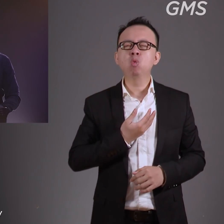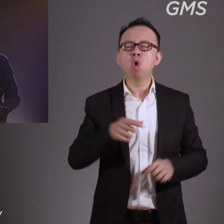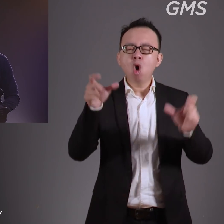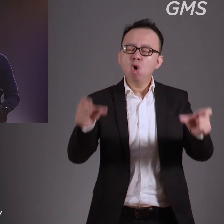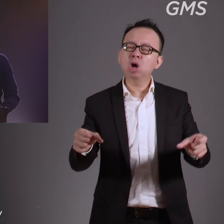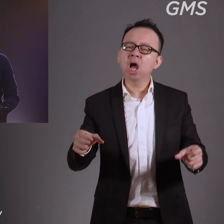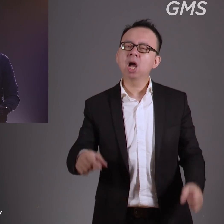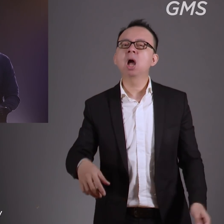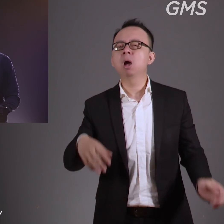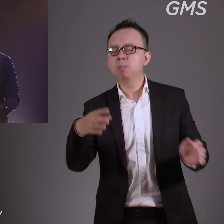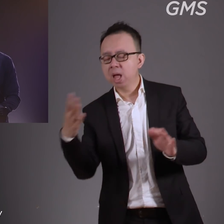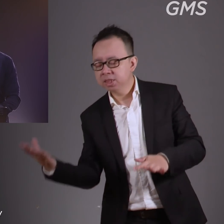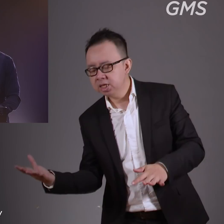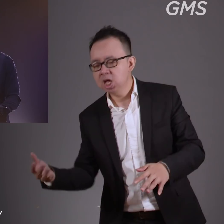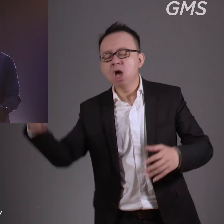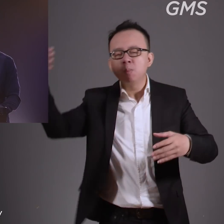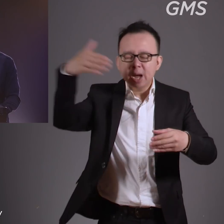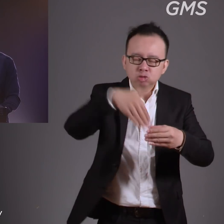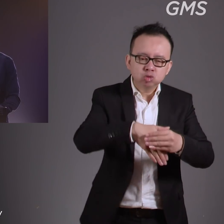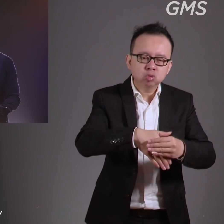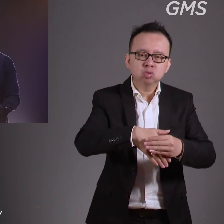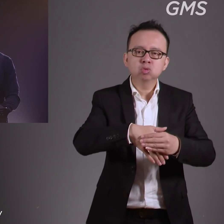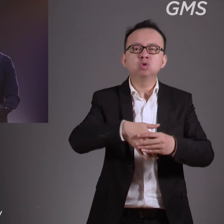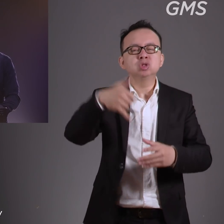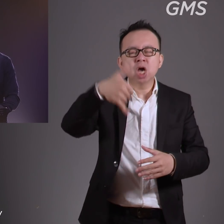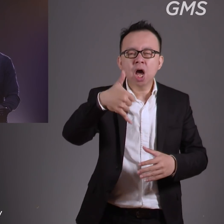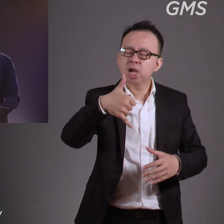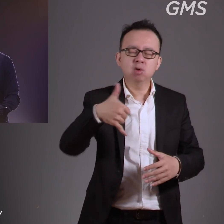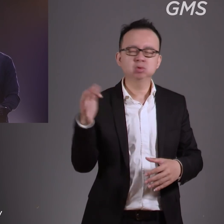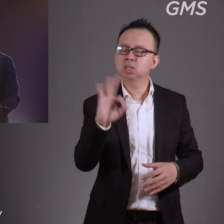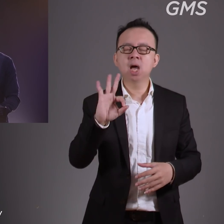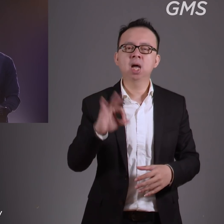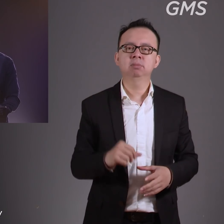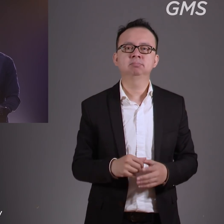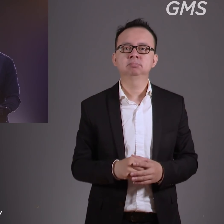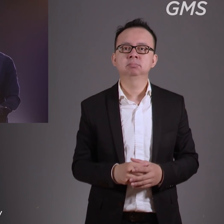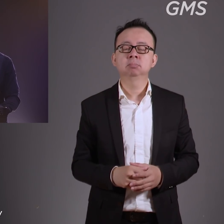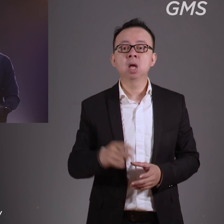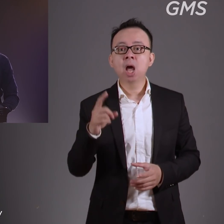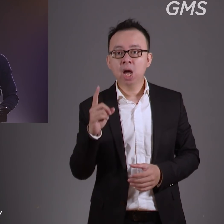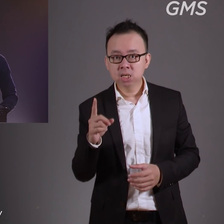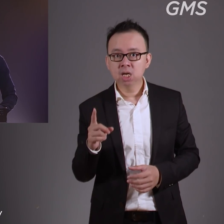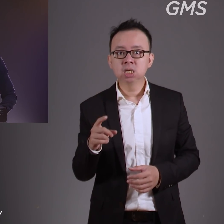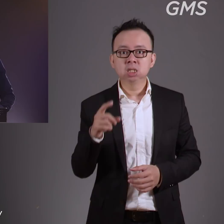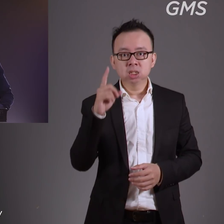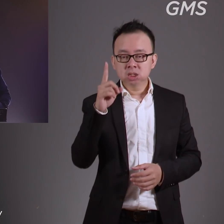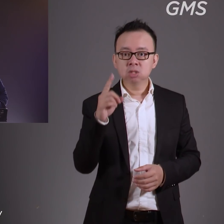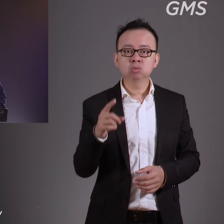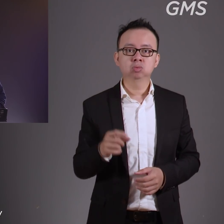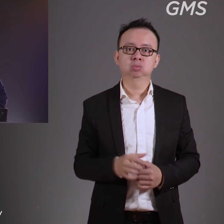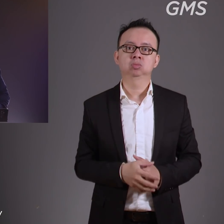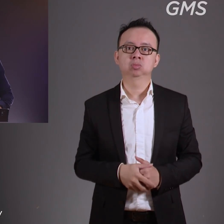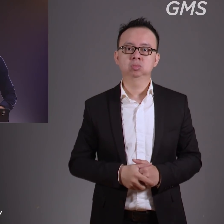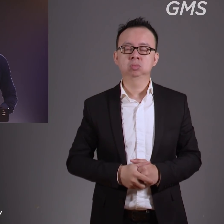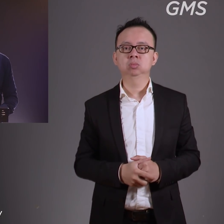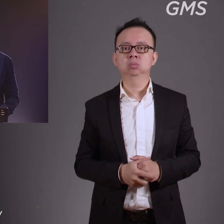mereka terus mengeraskan hati satu titik, tidak ada lagi jalan lain. Kalau jalan Tuhan ditolak, hanya ada satu jalan, jalan binasa atau jalan kebinasaan